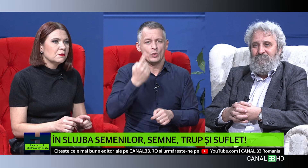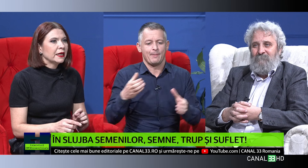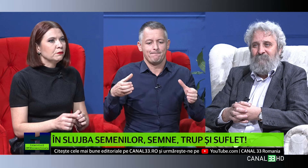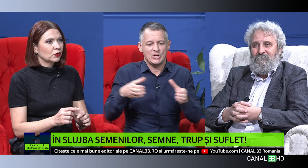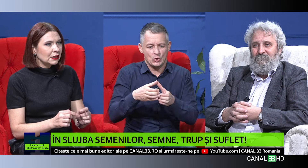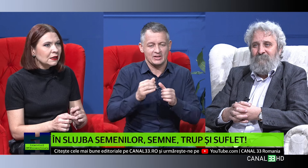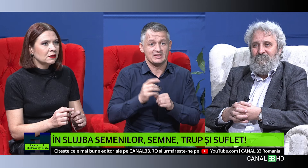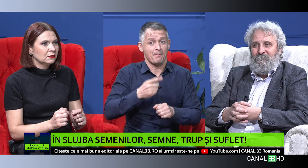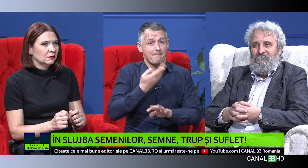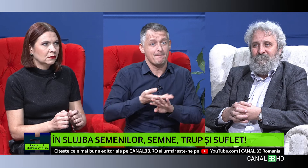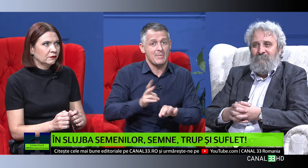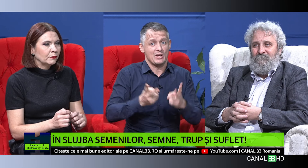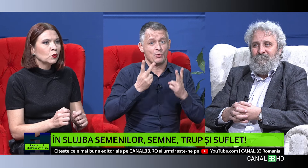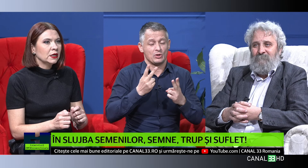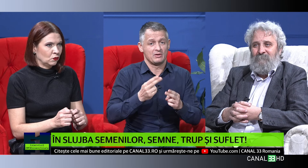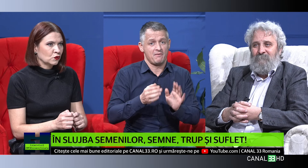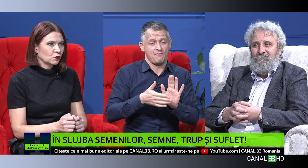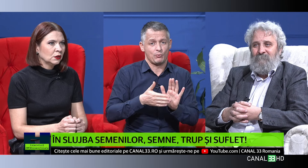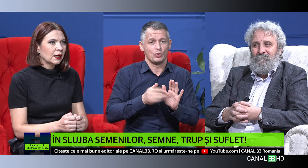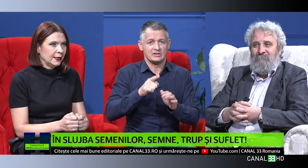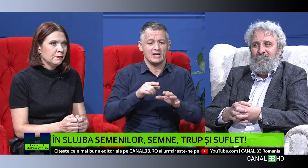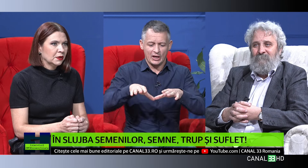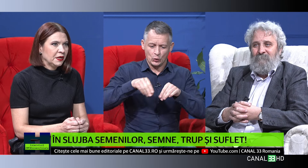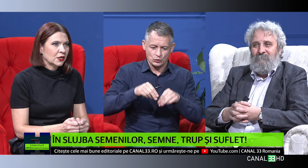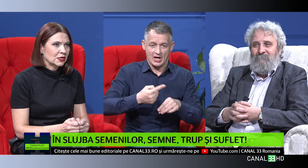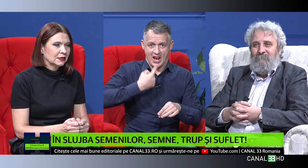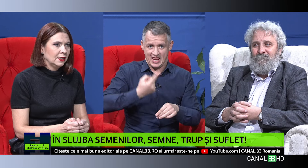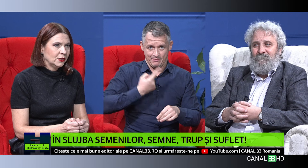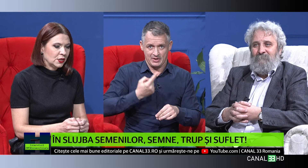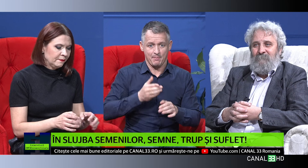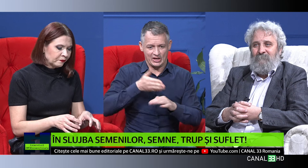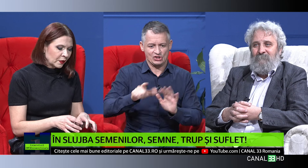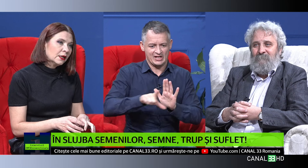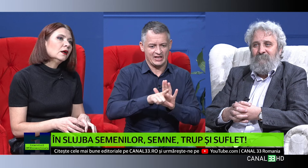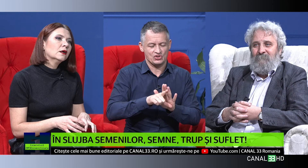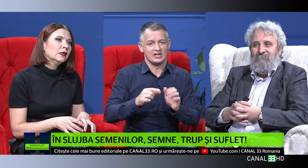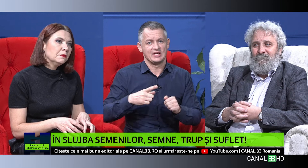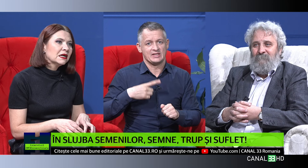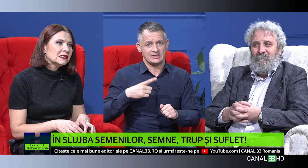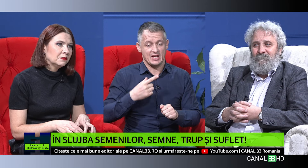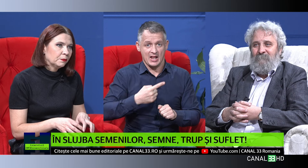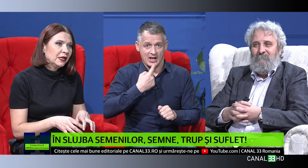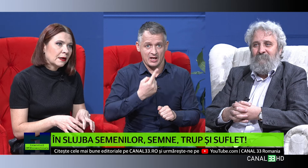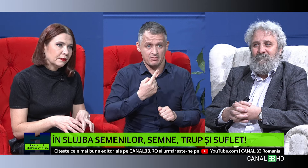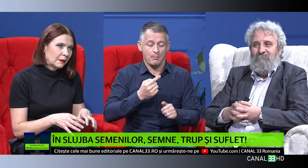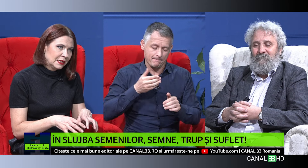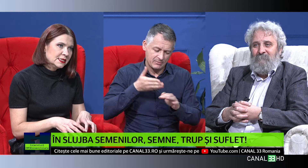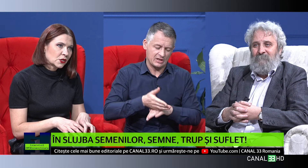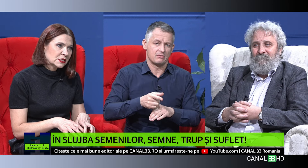că mai important decât faptul că e recunoscută ca limbă prin această lege, limba semne, prin apariția